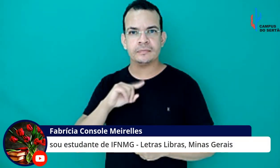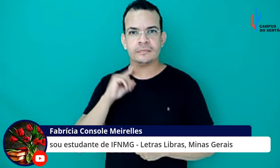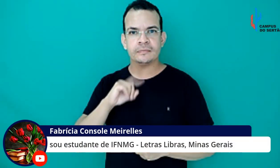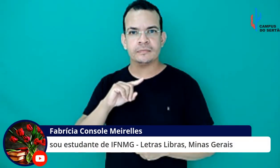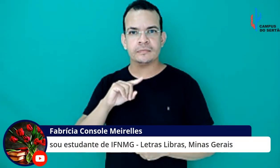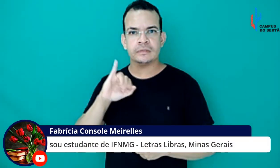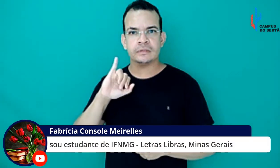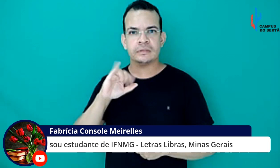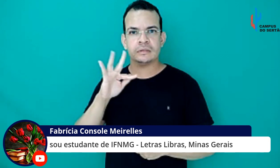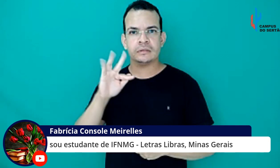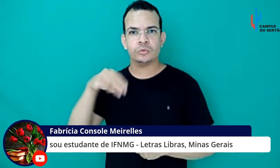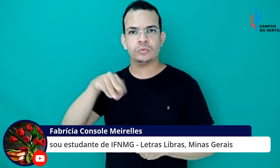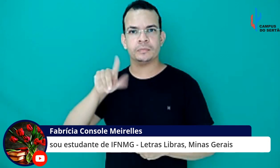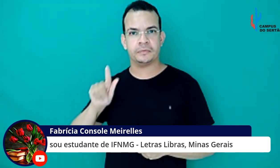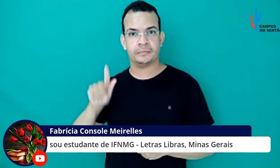Olha, Minas Gerais,